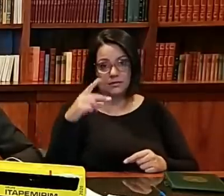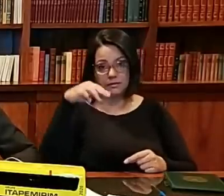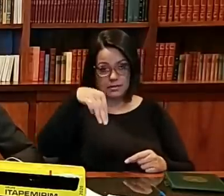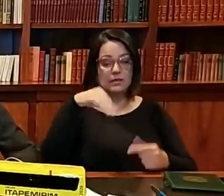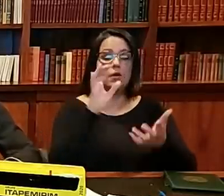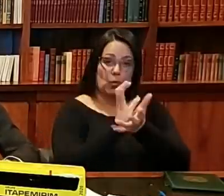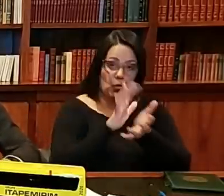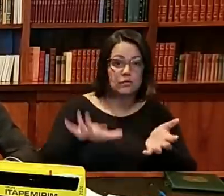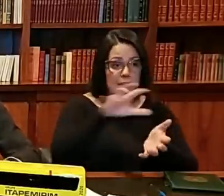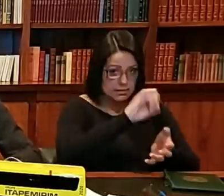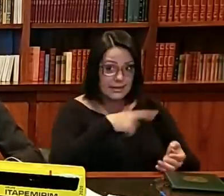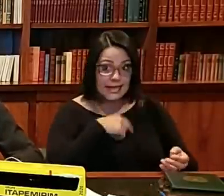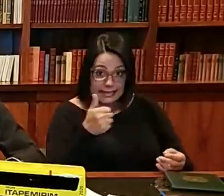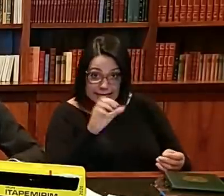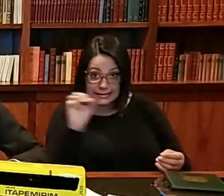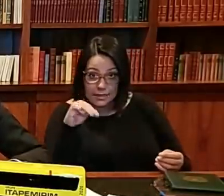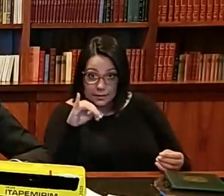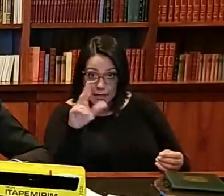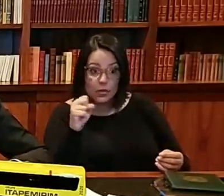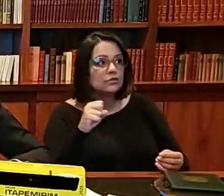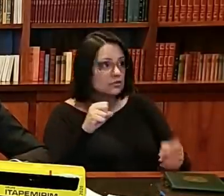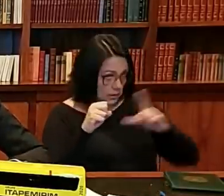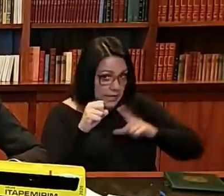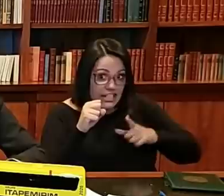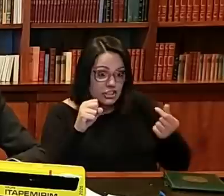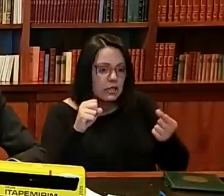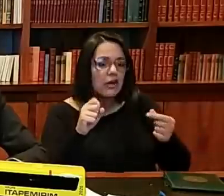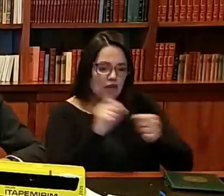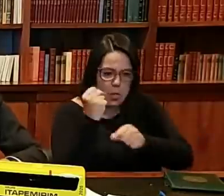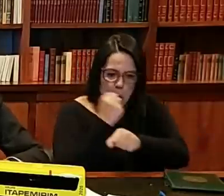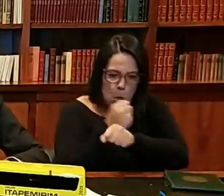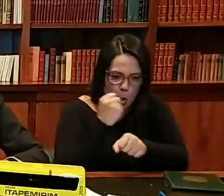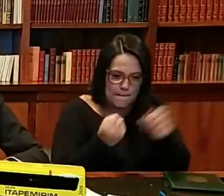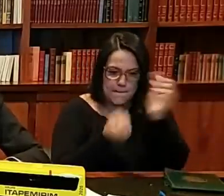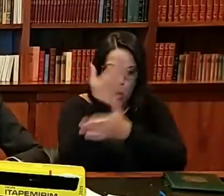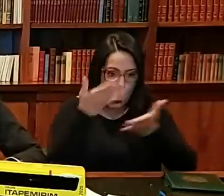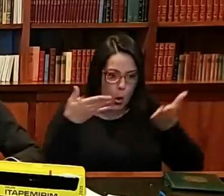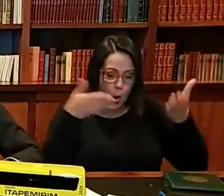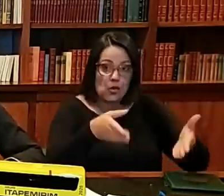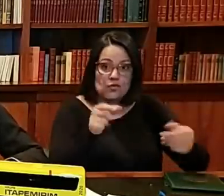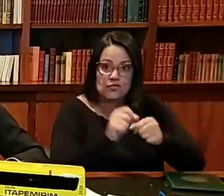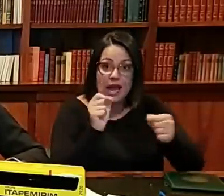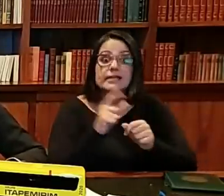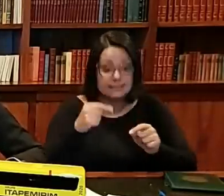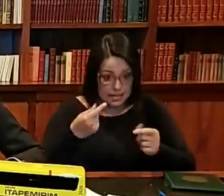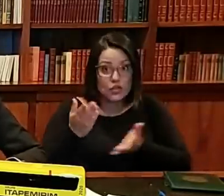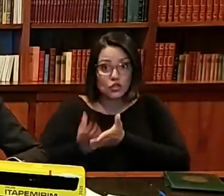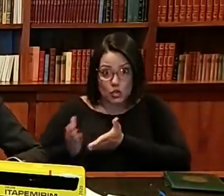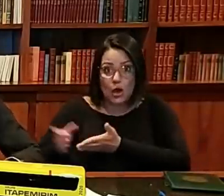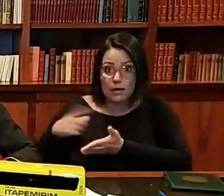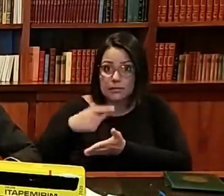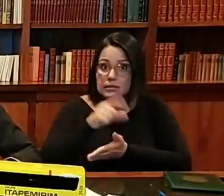ter certeza que a gente faria ali o nosso vaso silício da biotecnologia, ainda sobrava dinheiro para muita coisa. 700